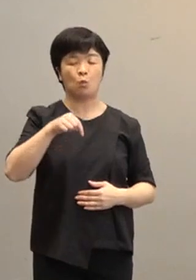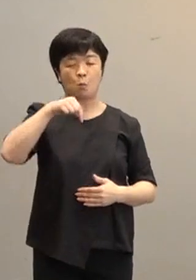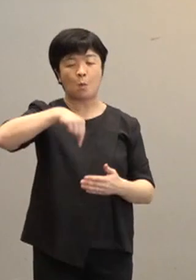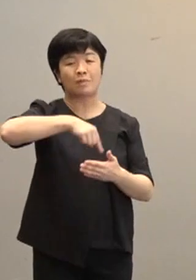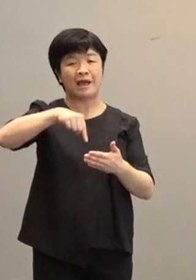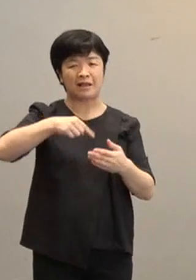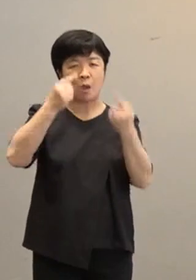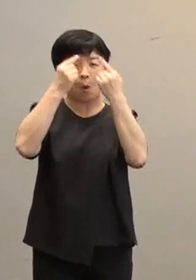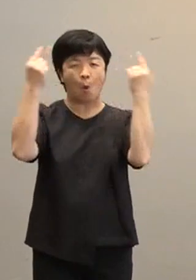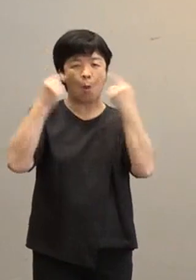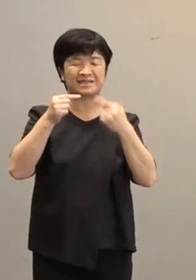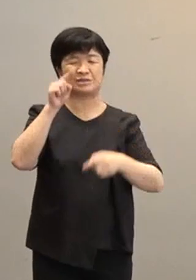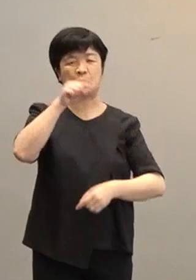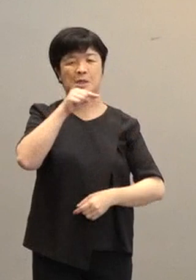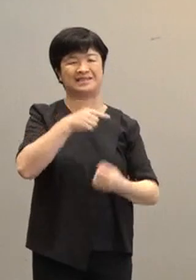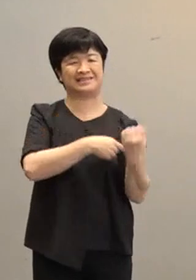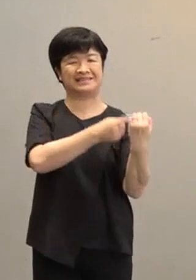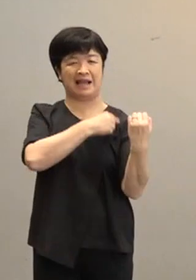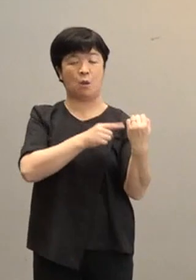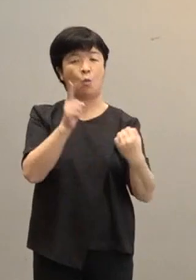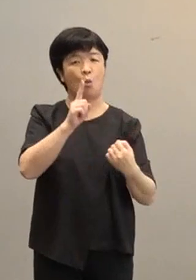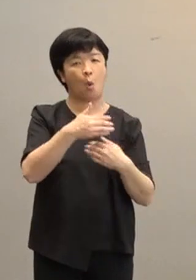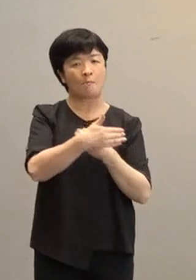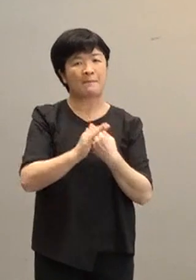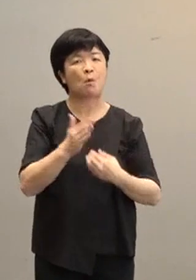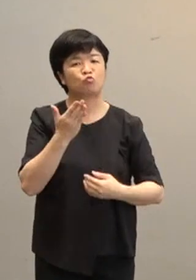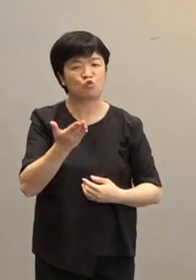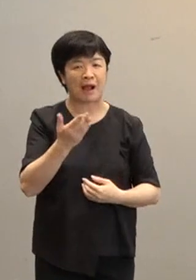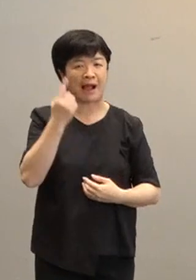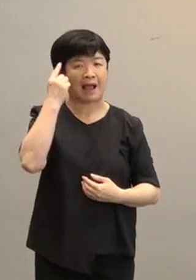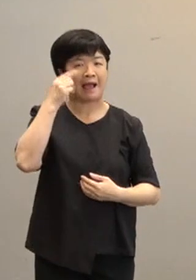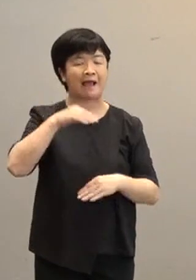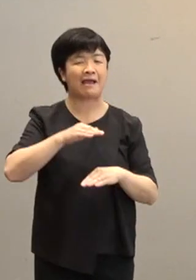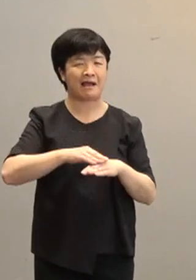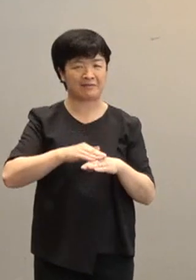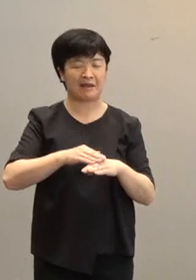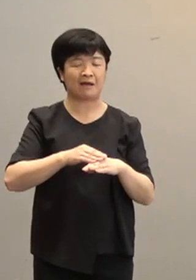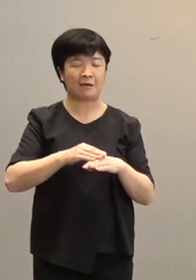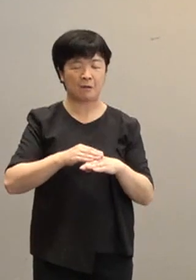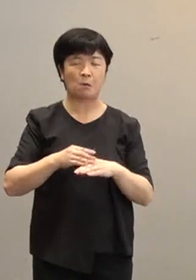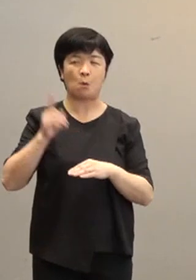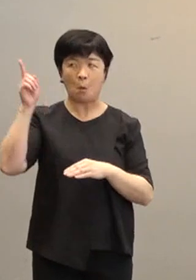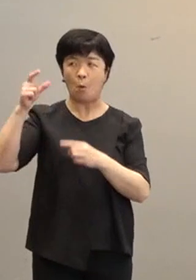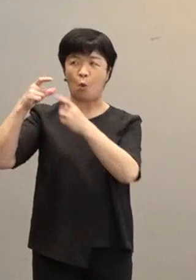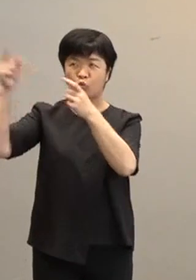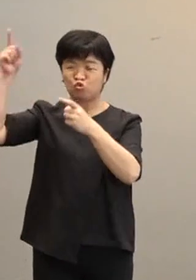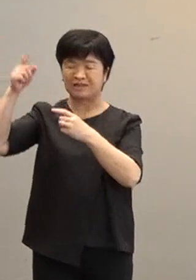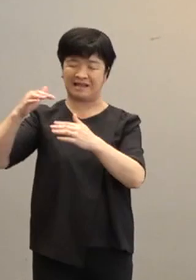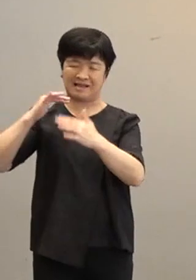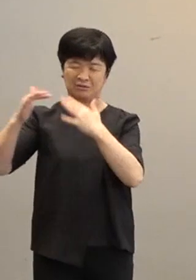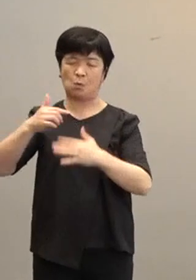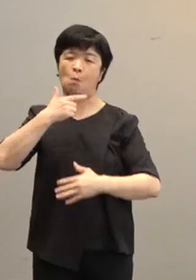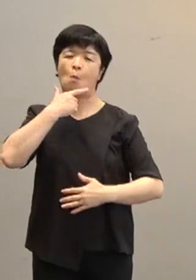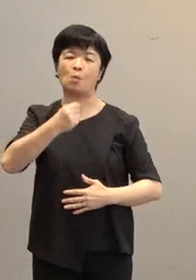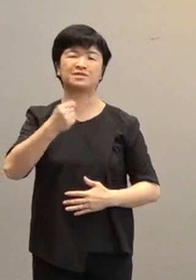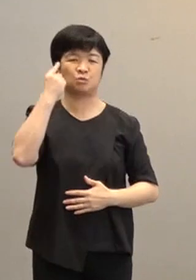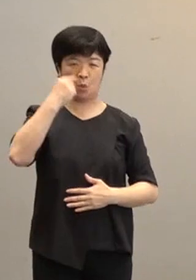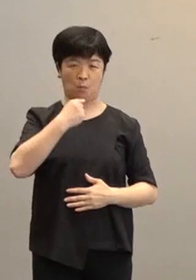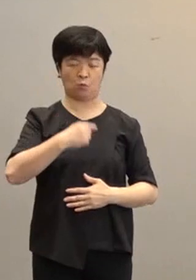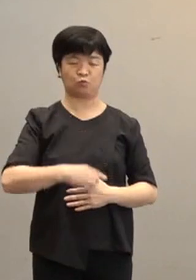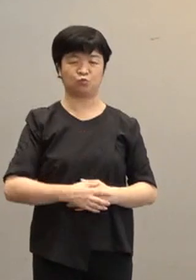個人の人権を守っていくのかという観点でですね、しっかりと国の中で議論をしていただきたいなというふうに思います。